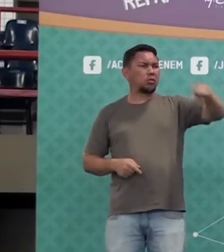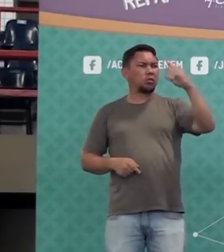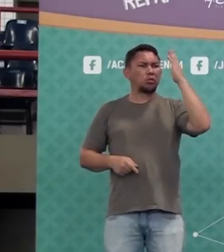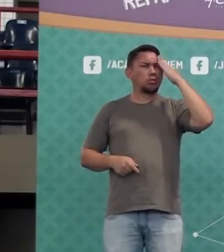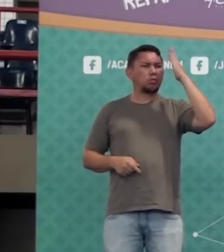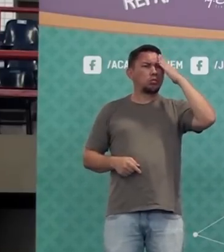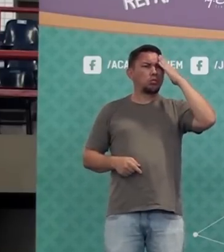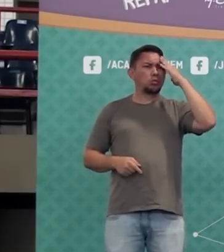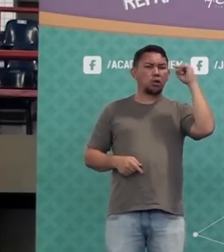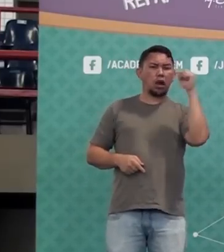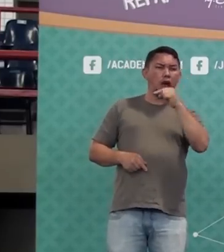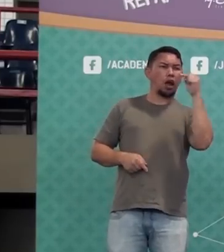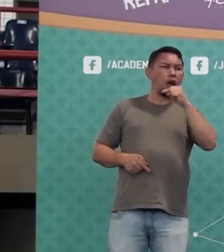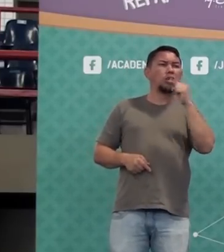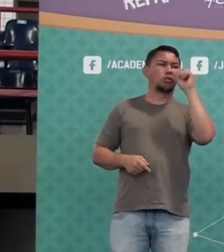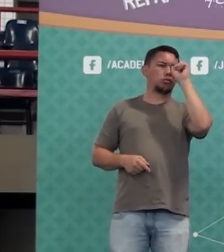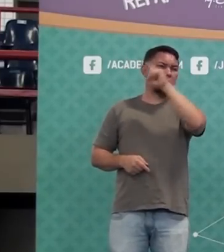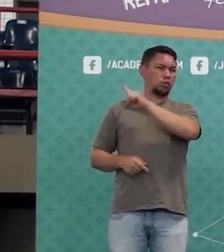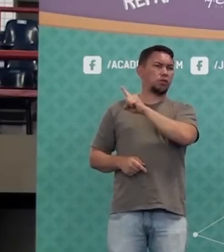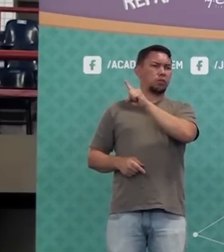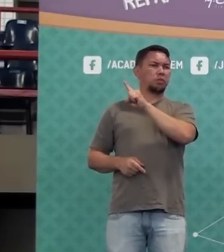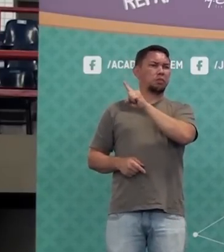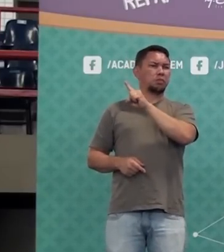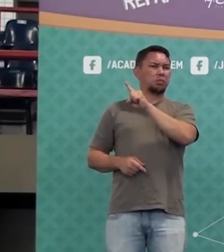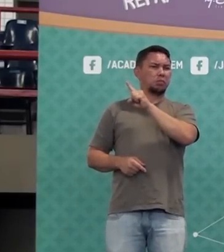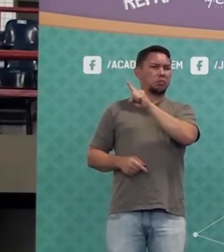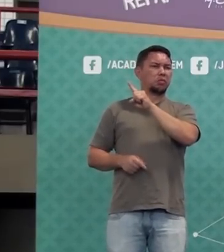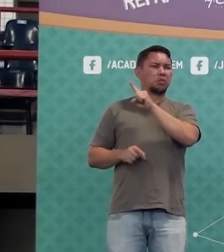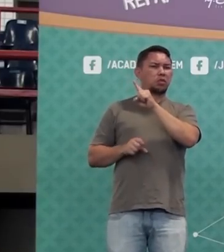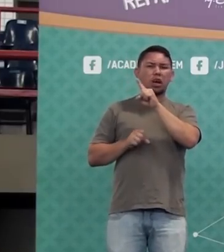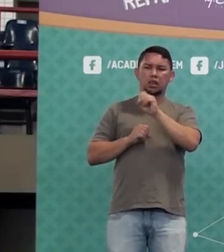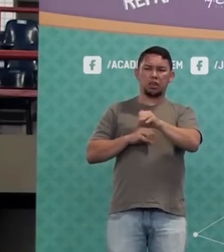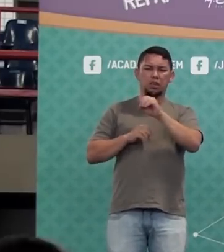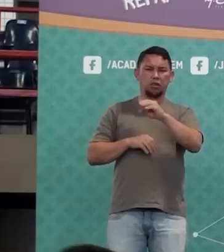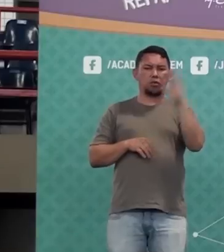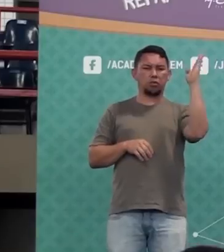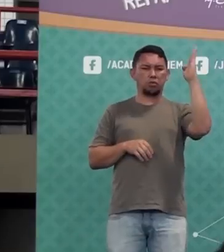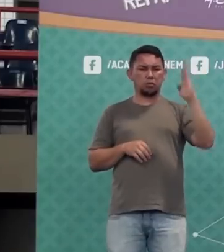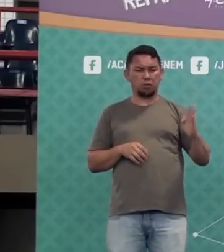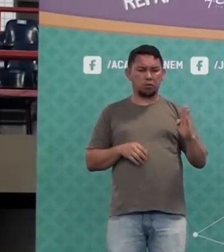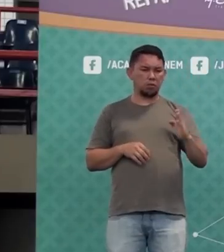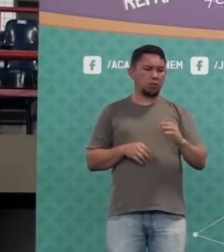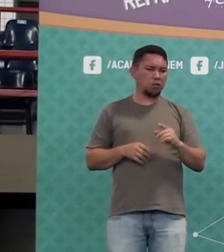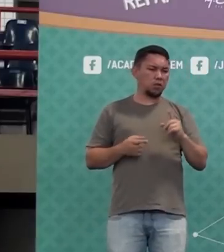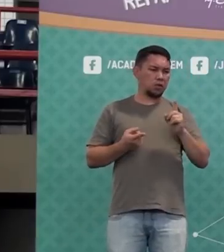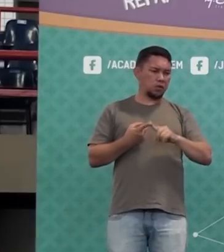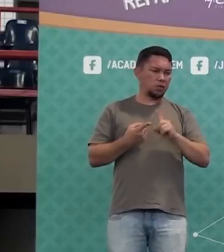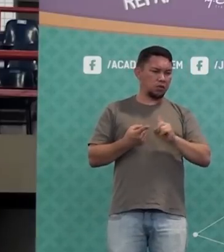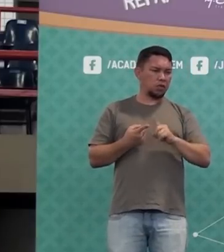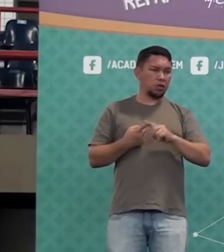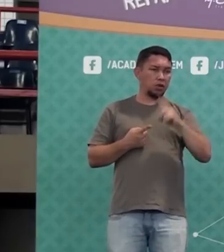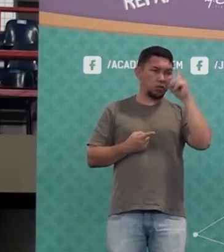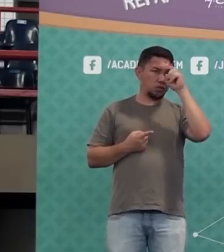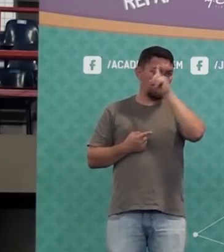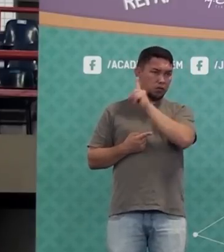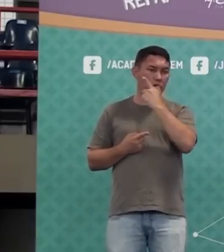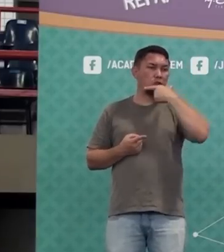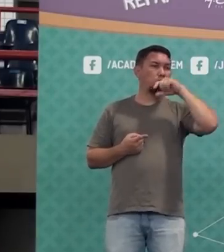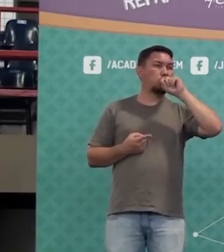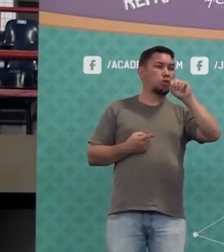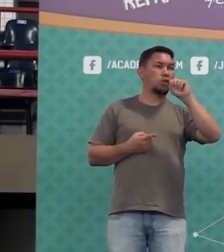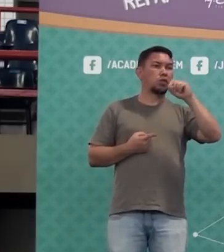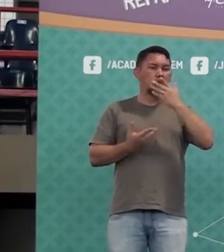compreendam que esse é um desafio da educação brasileira. Um dos. A gente tem o desafio